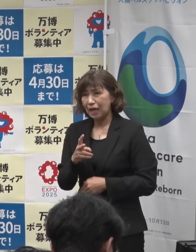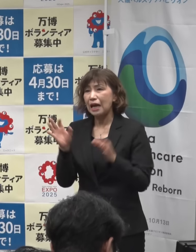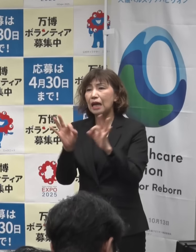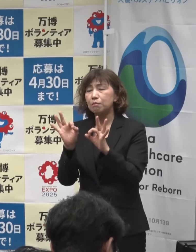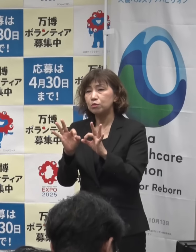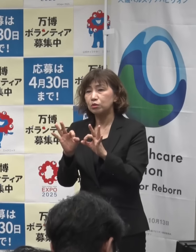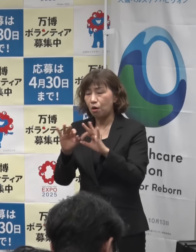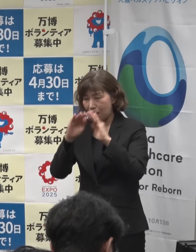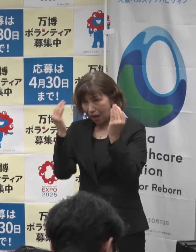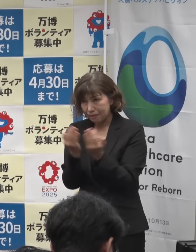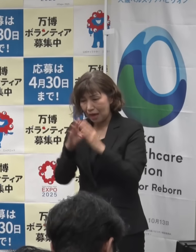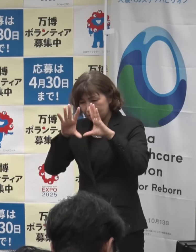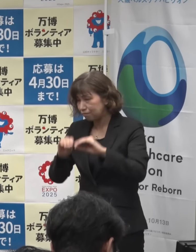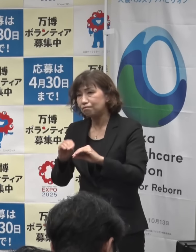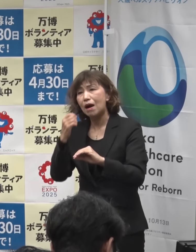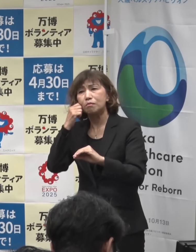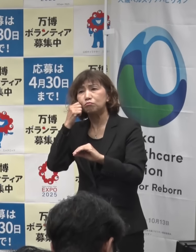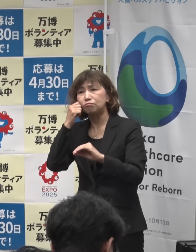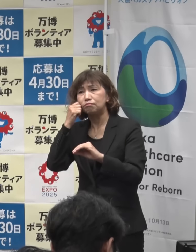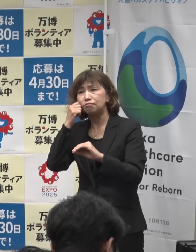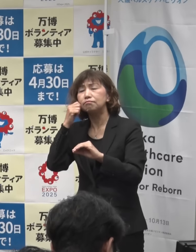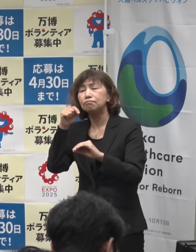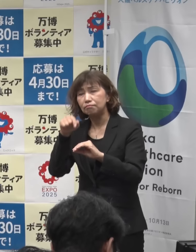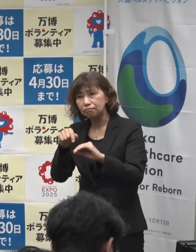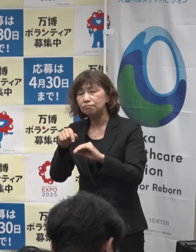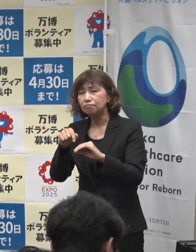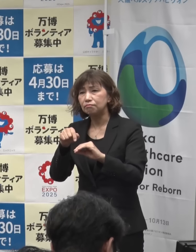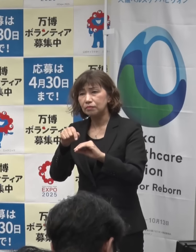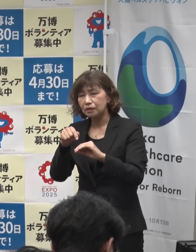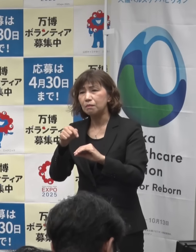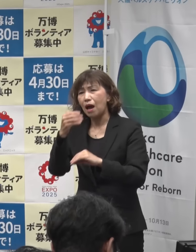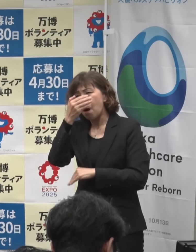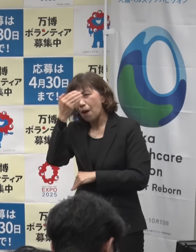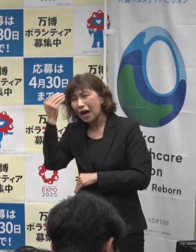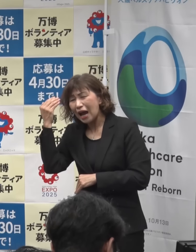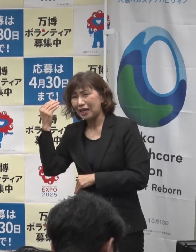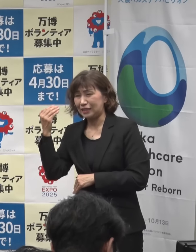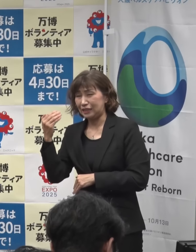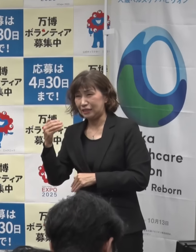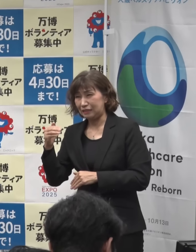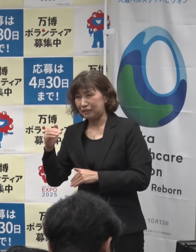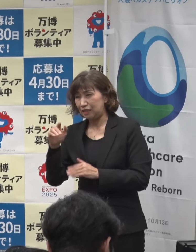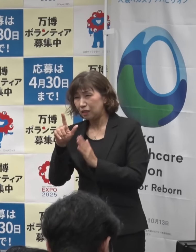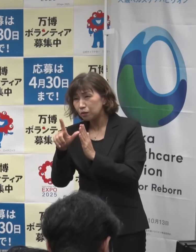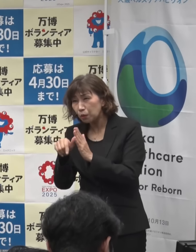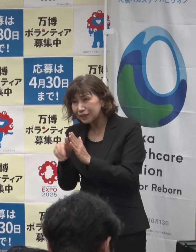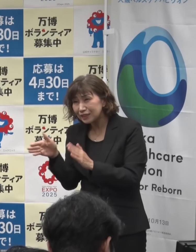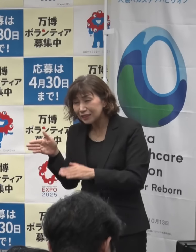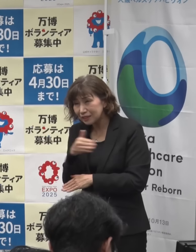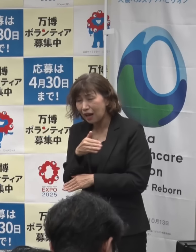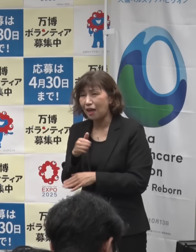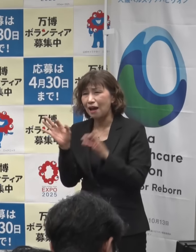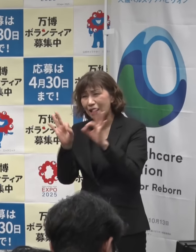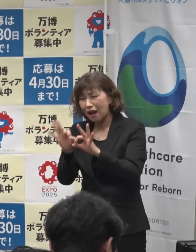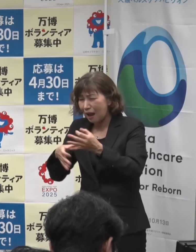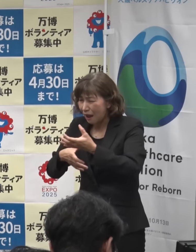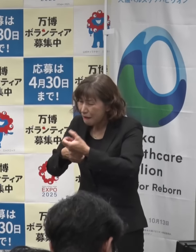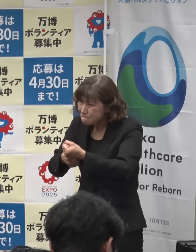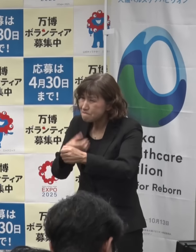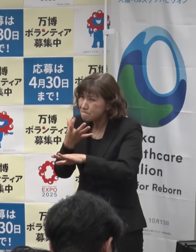ないとも思っていますので、やはりその特に若い時代からですね、この依存症であったりそのギャンブル